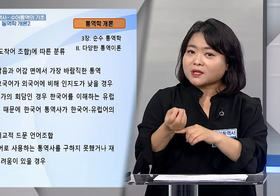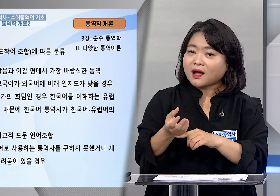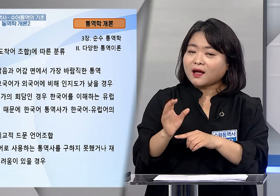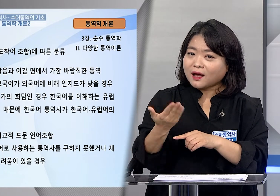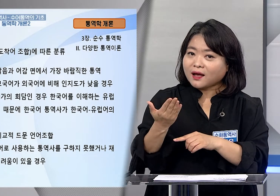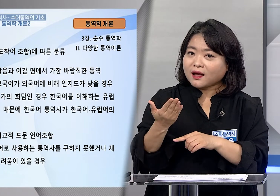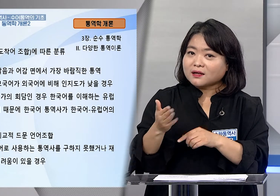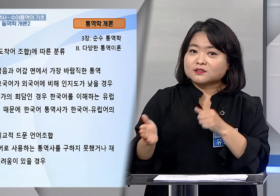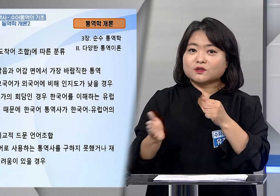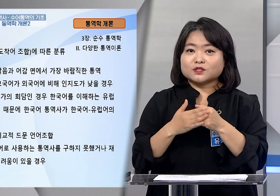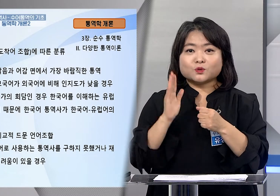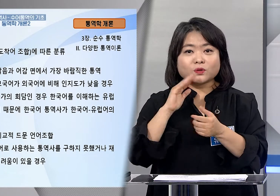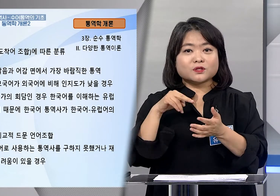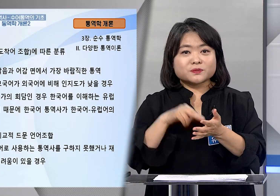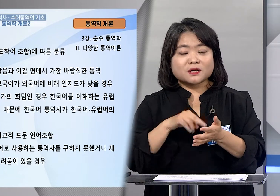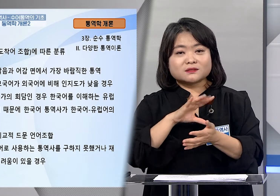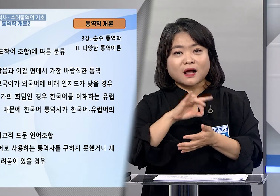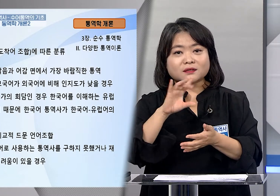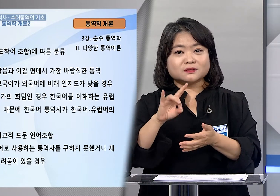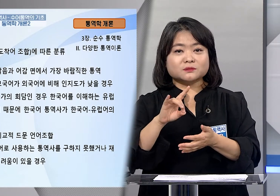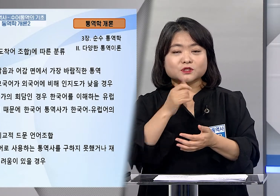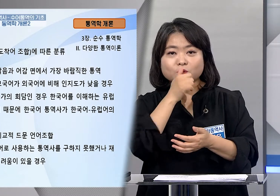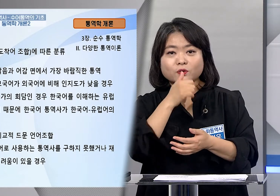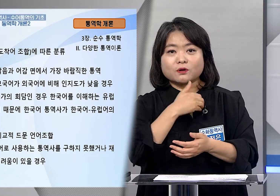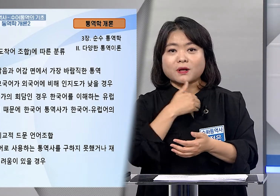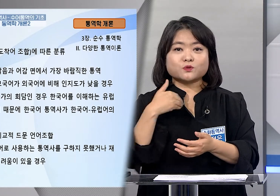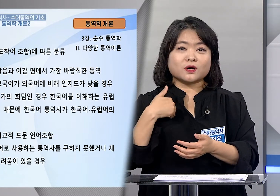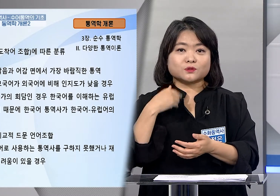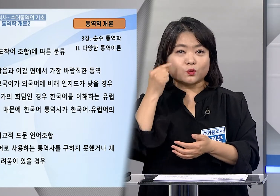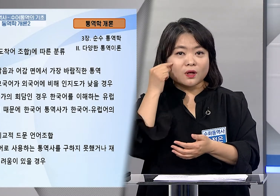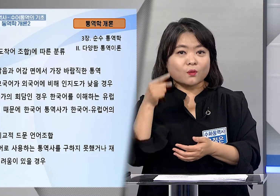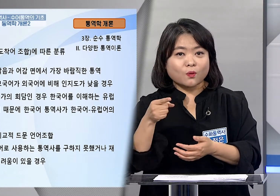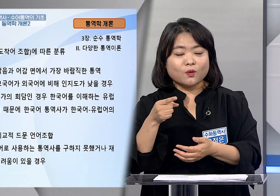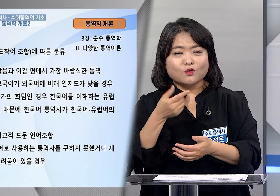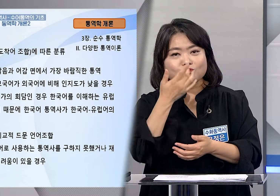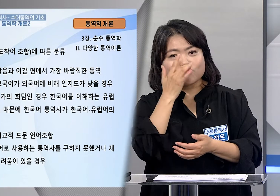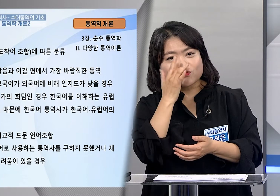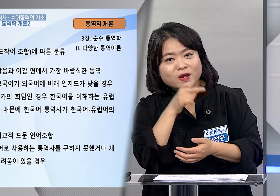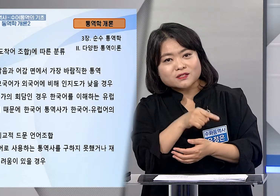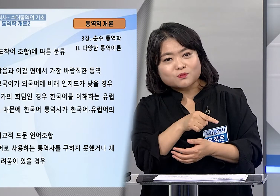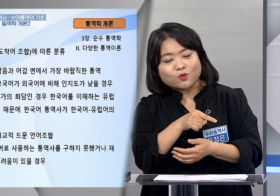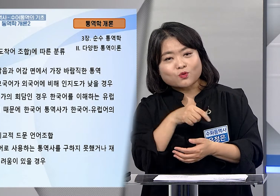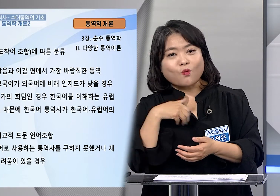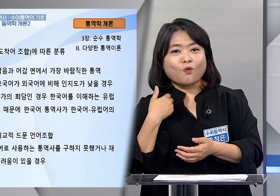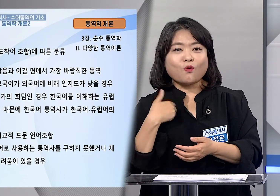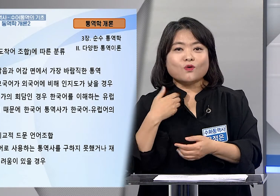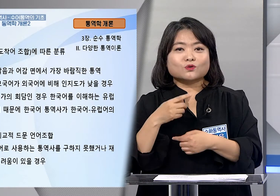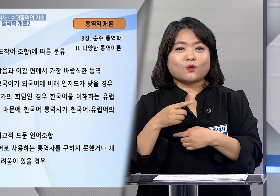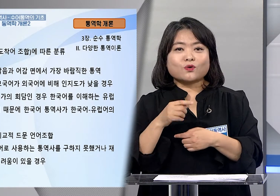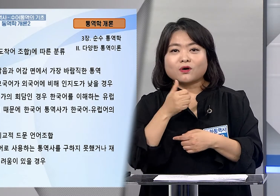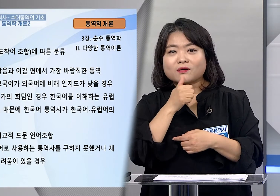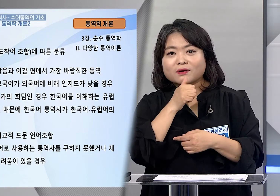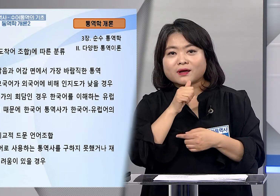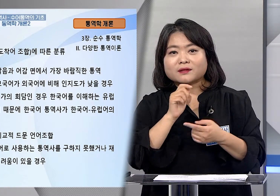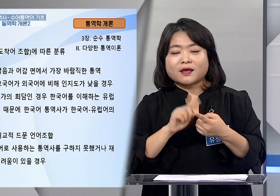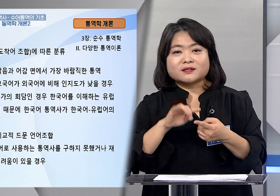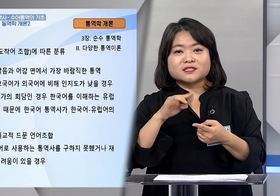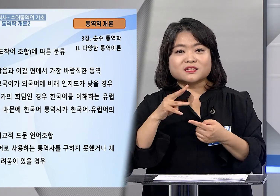그러니 농인 입장에선 가끔 그 통역을 만족하지 못하고 무슨 말인지 모르고 통역에 대한 질이